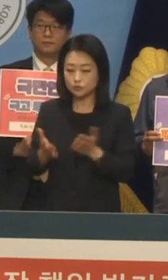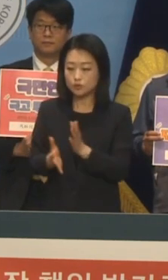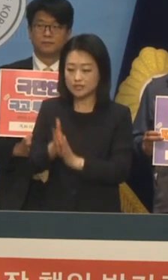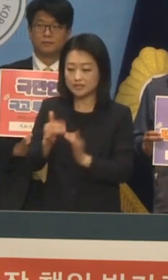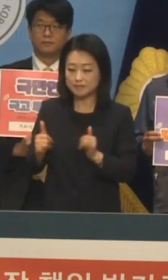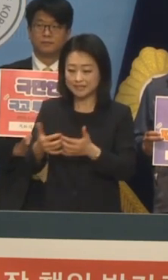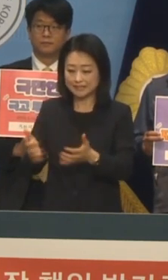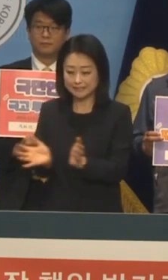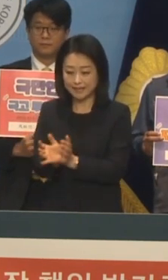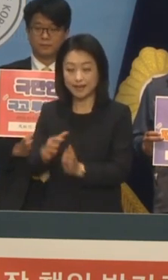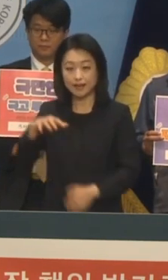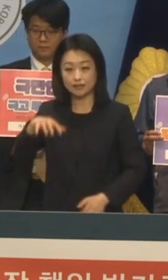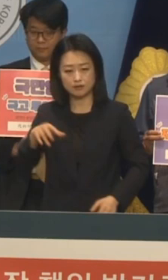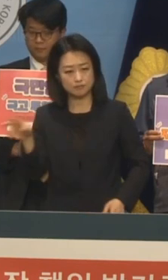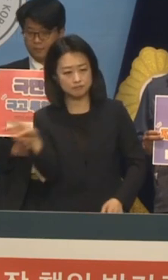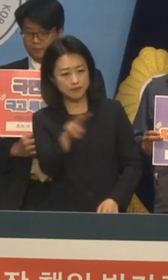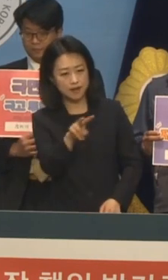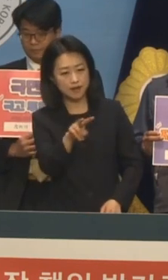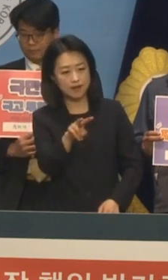노동시민사회단체가